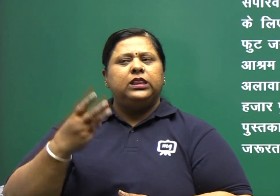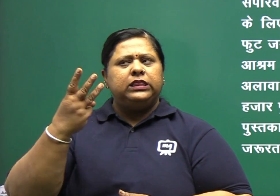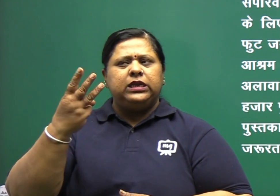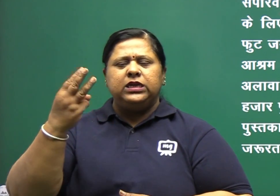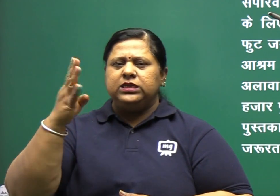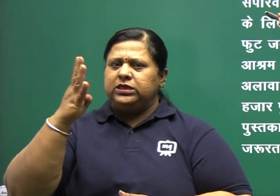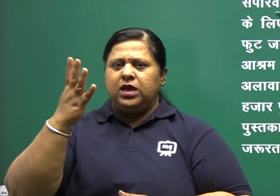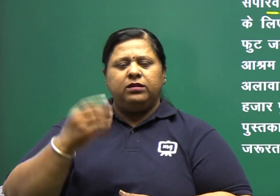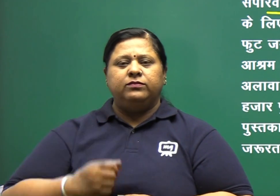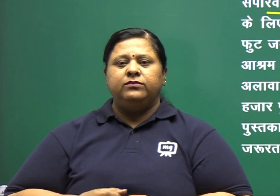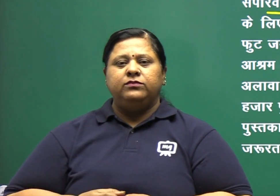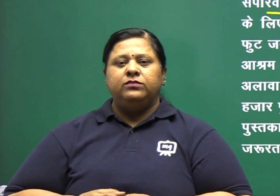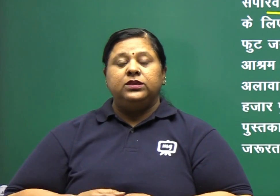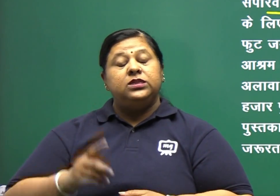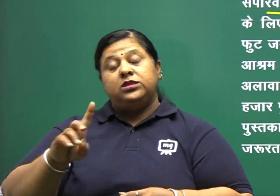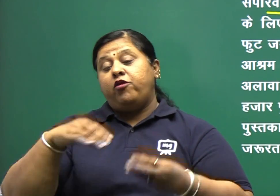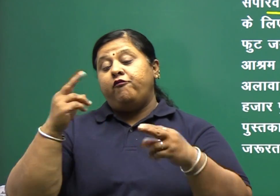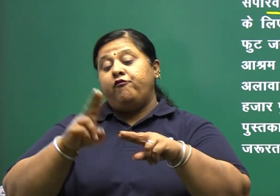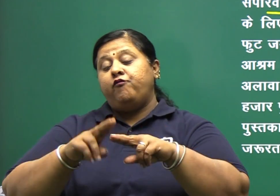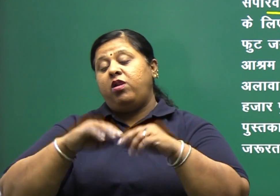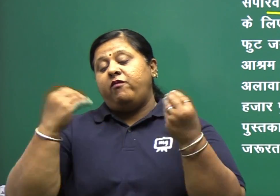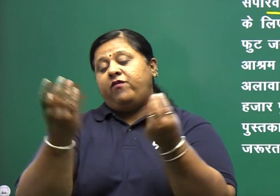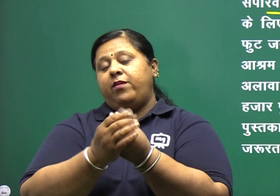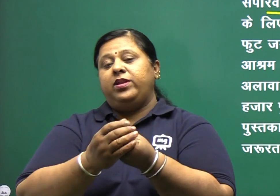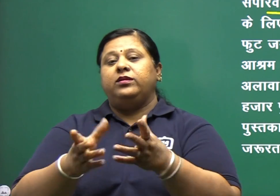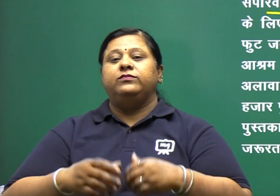3-4 सपरिवार थे।